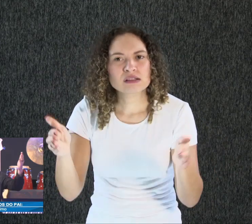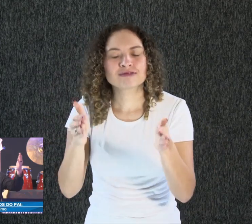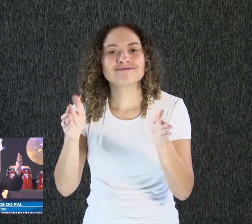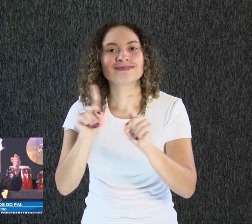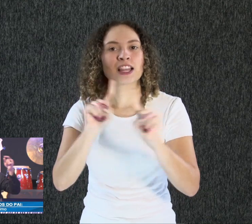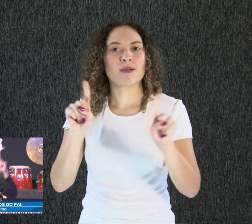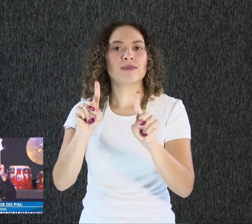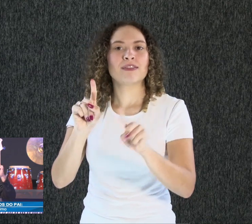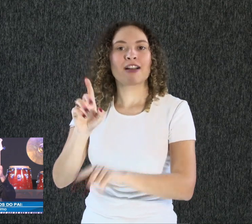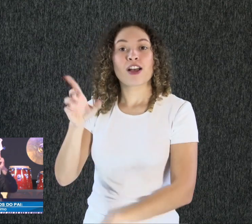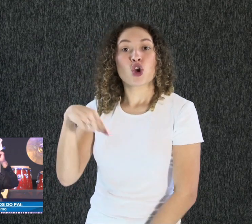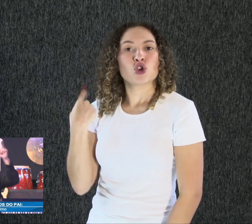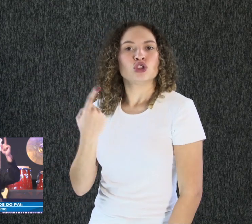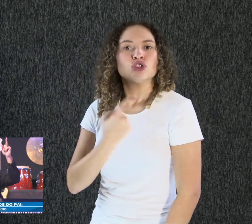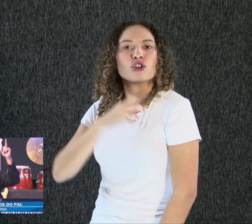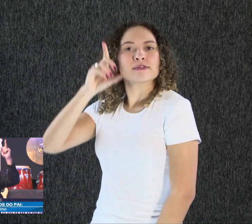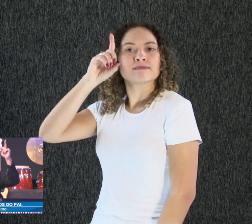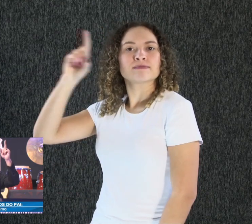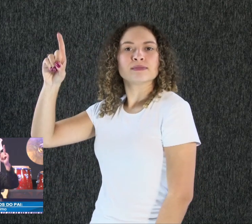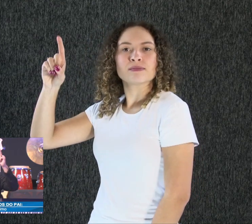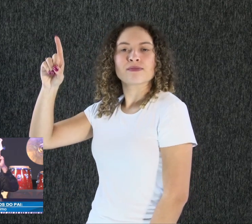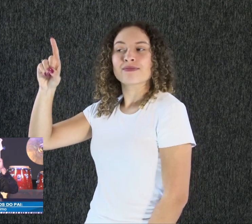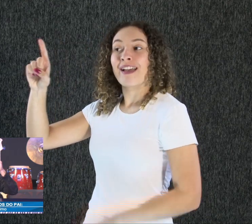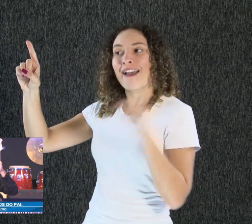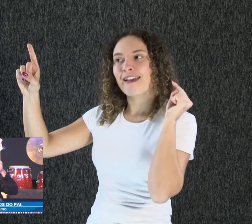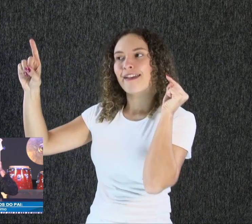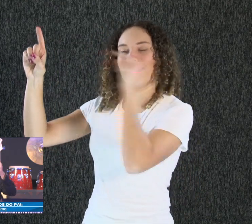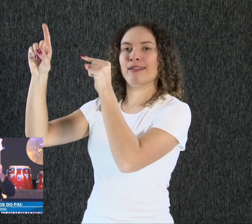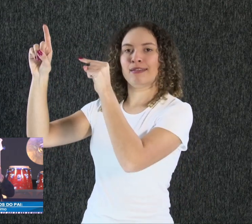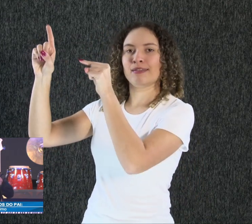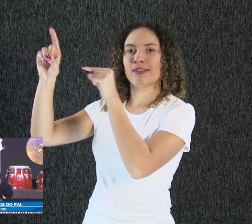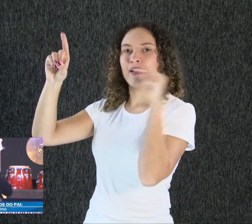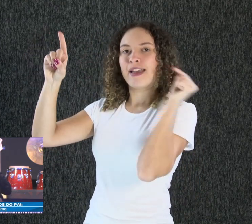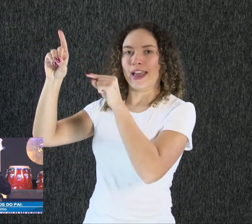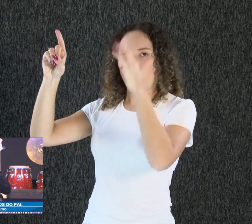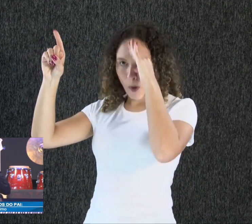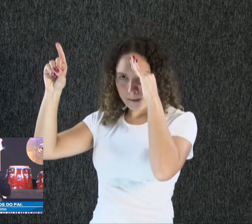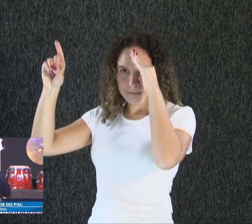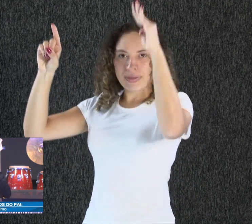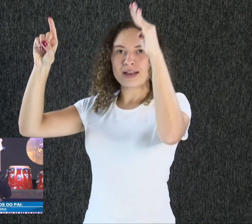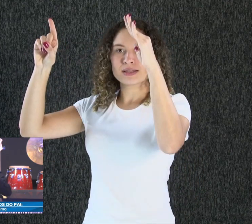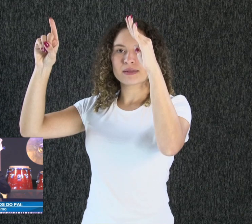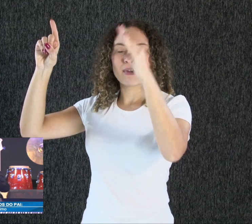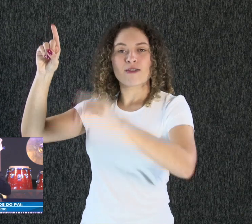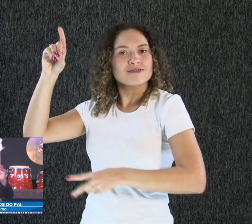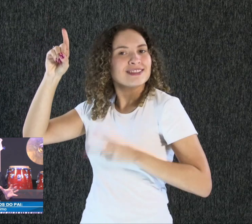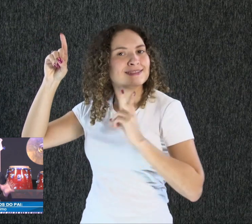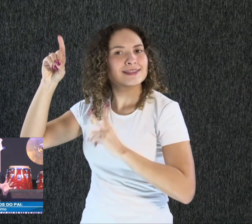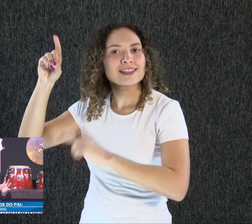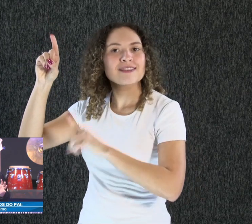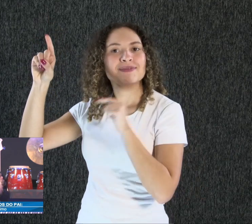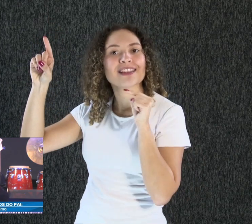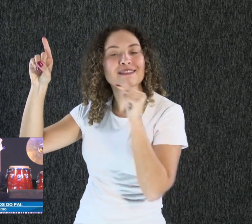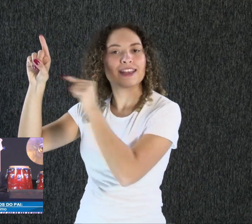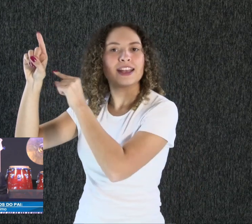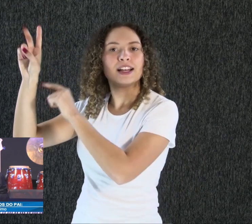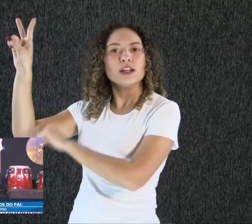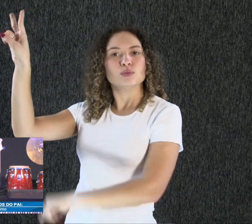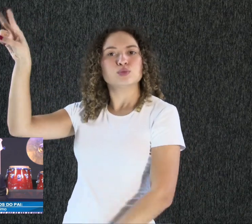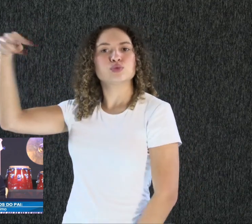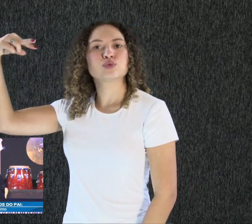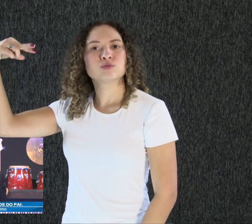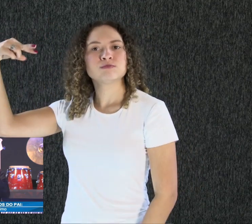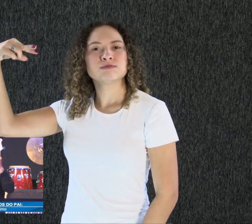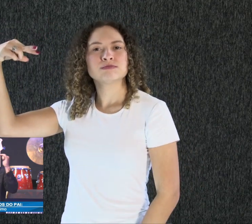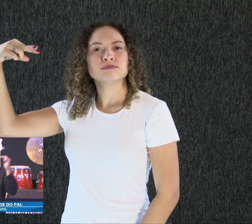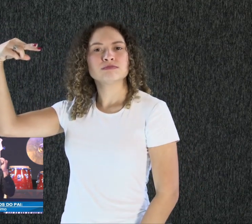altíssimo, o nosso Deus é de cima, o nosso Deus é do alto, o nosso Deus é aquele que tudo vê, que pode nos socorrer,